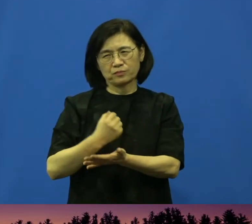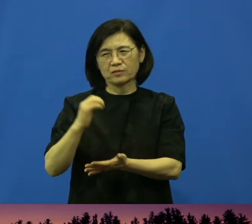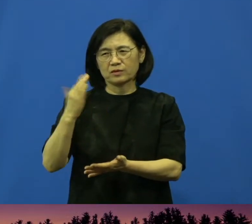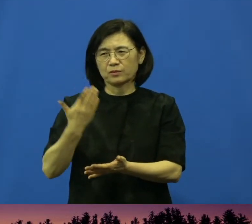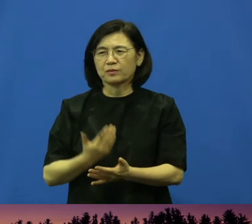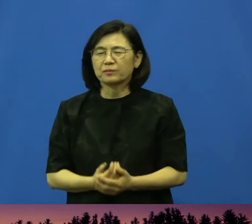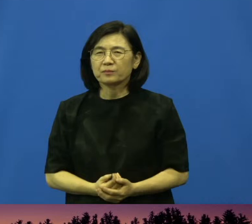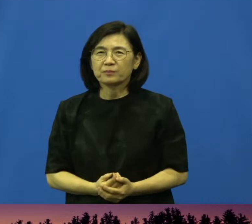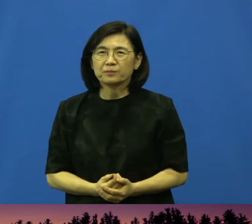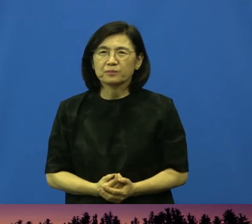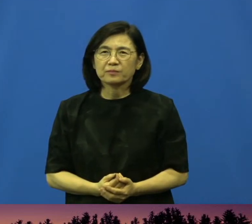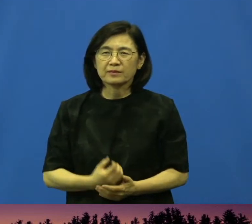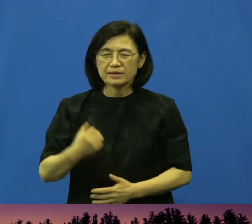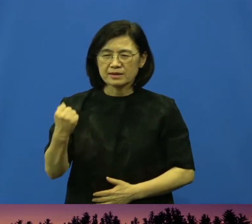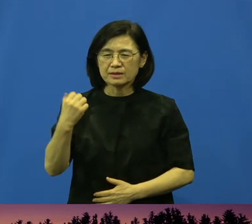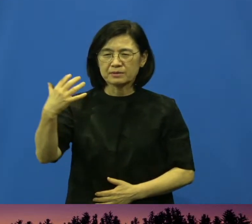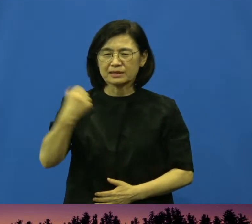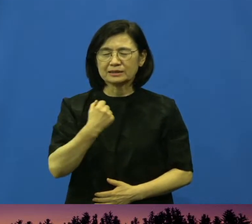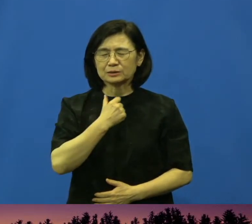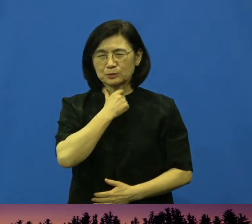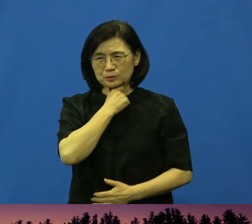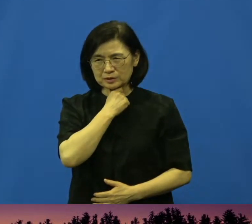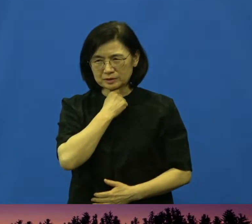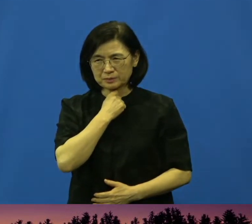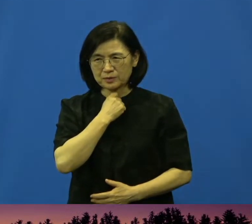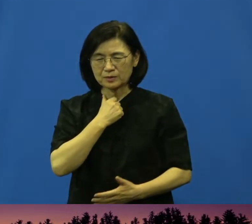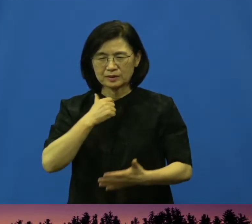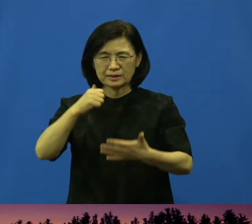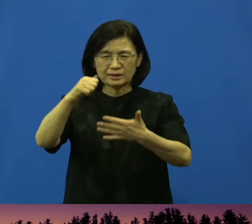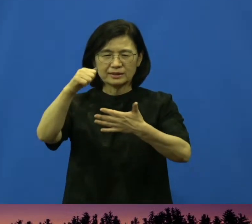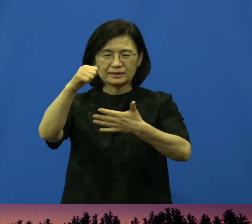힘을 가지고 싶은 거죠. 장자의 자리에서